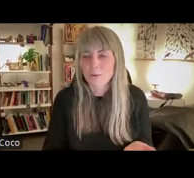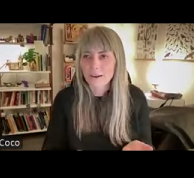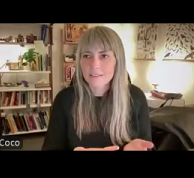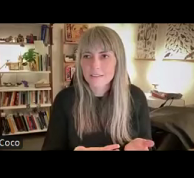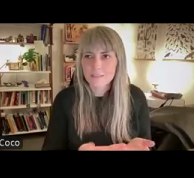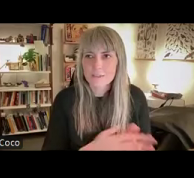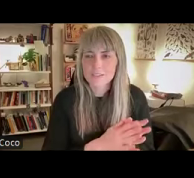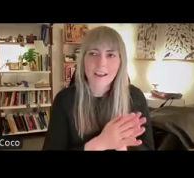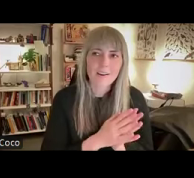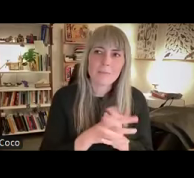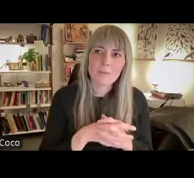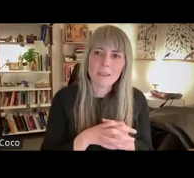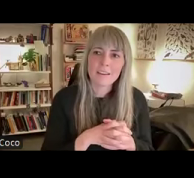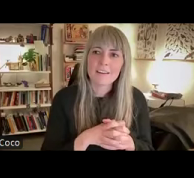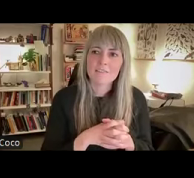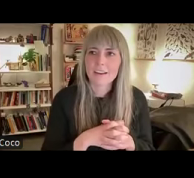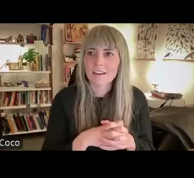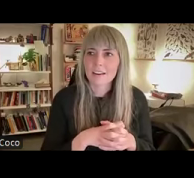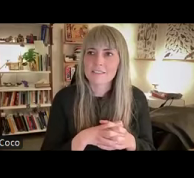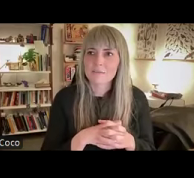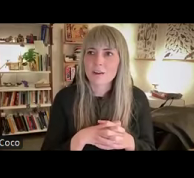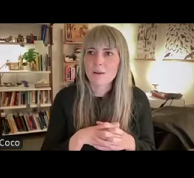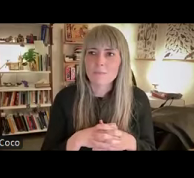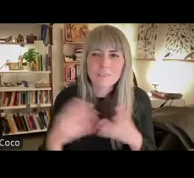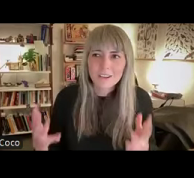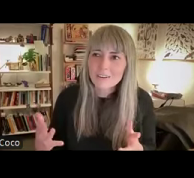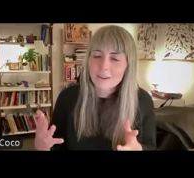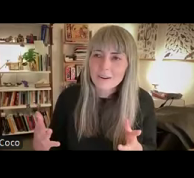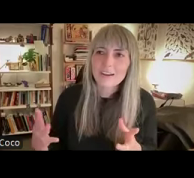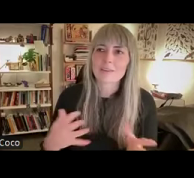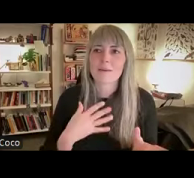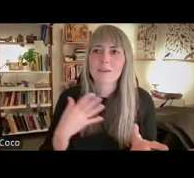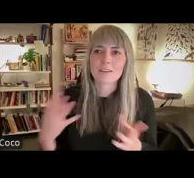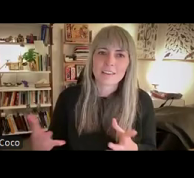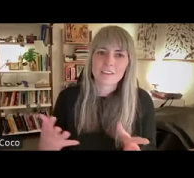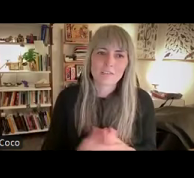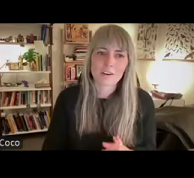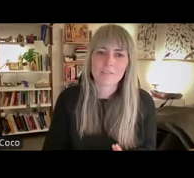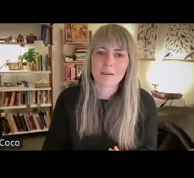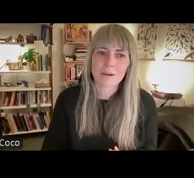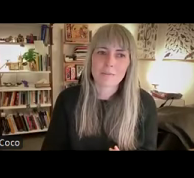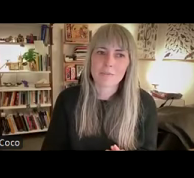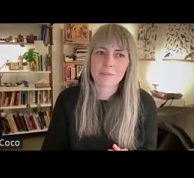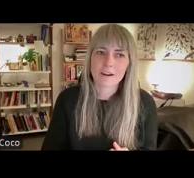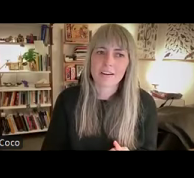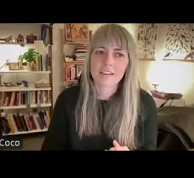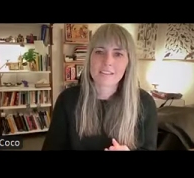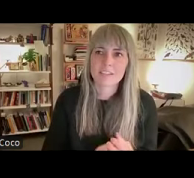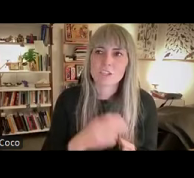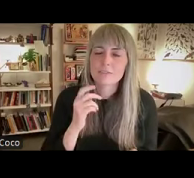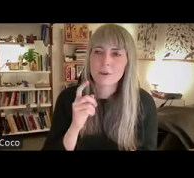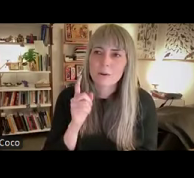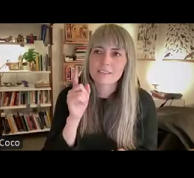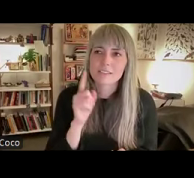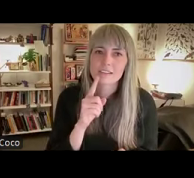I'm a CODA, padres. which is an acronym you Soy may CODA, recognize from a movie called que CODA, or maybe es you've por heard of that no word sé si han escuchado de before. la